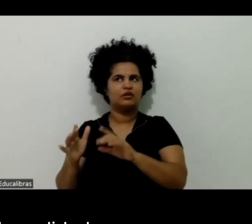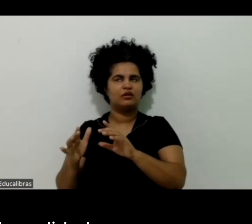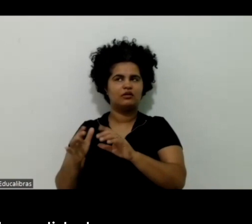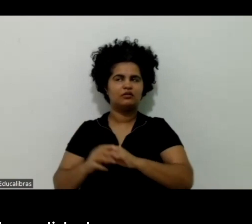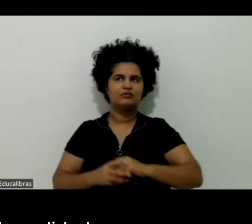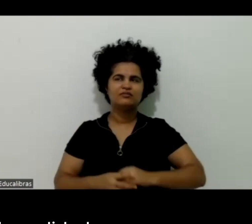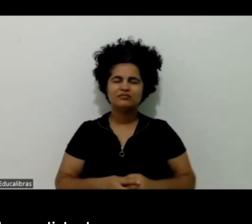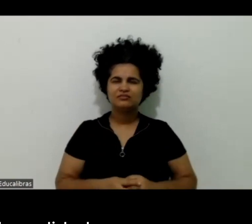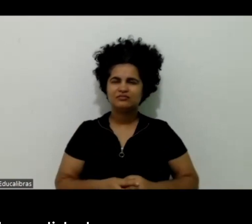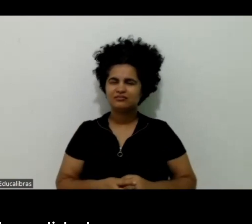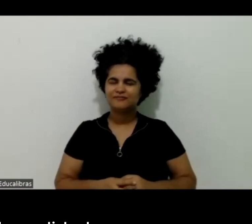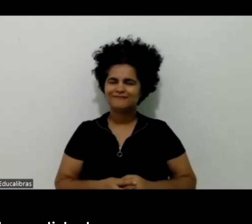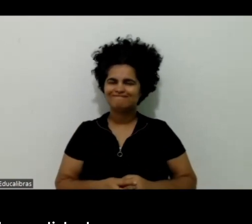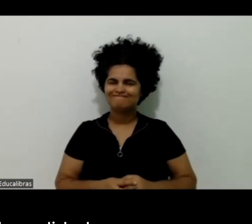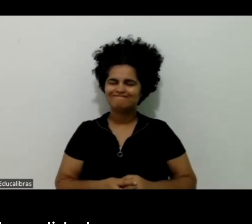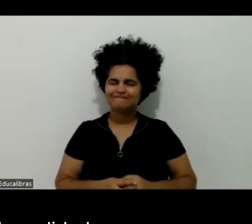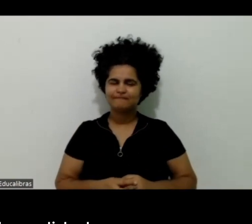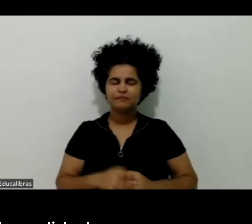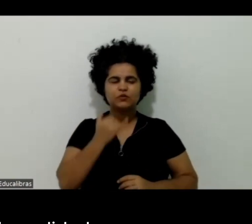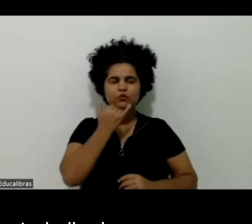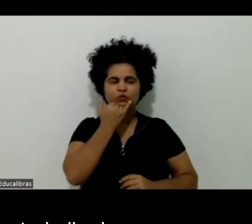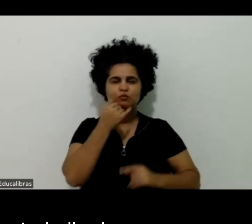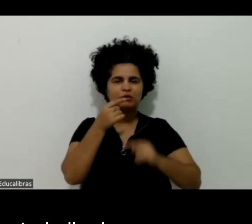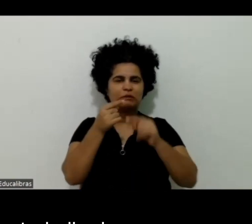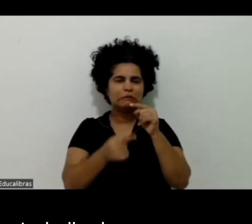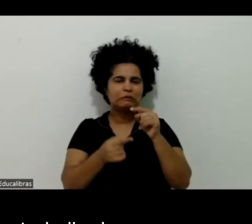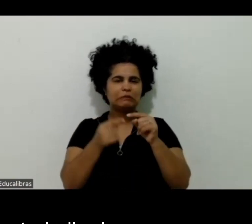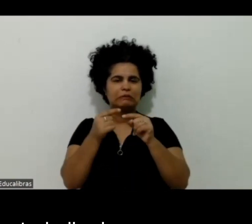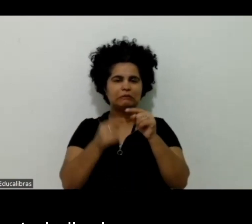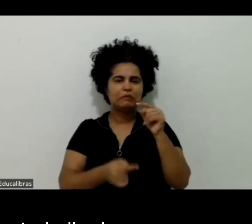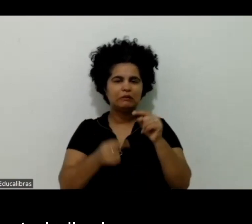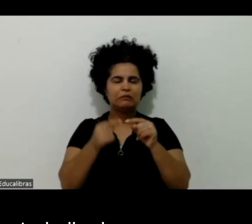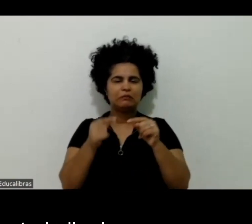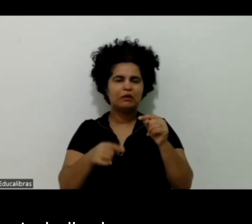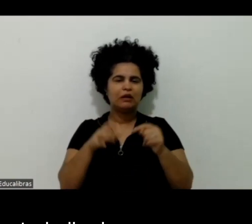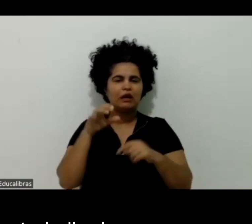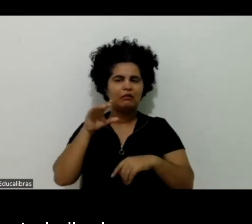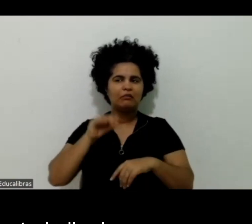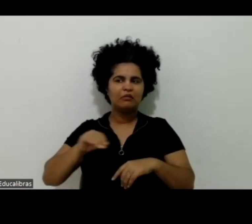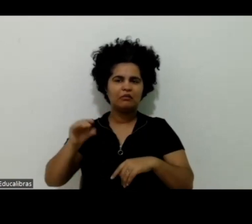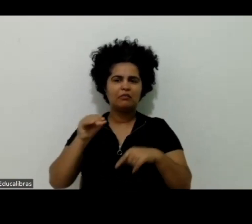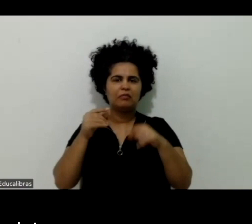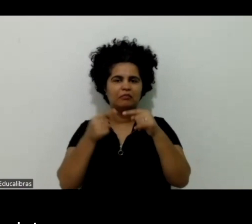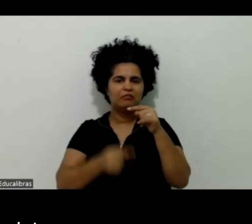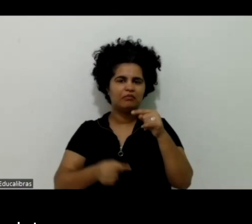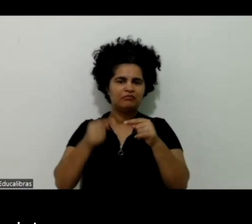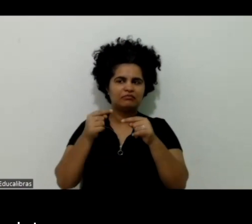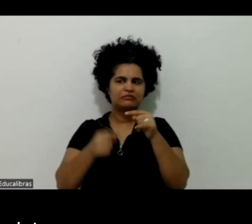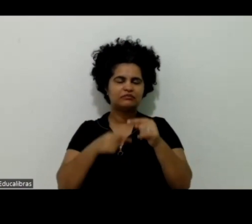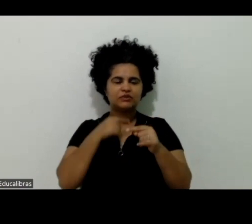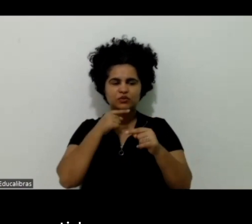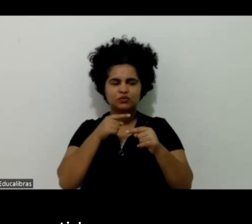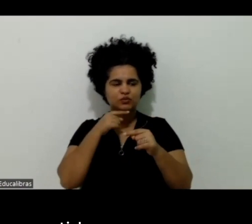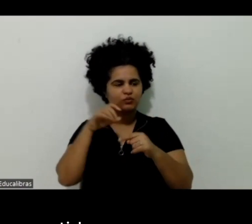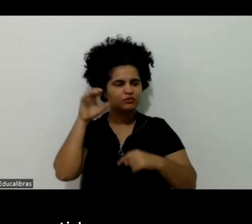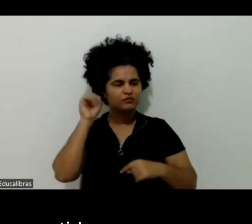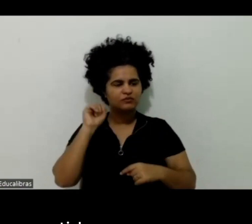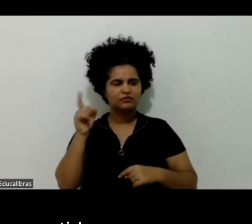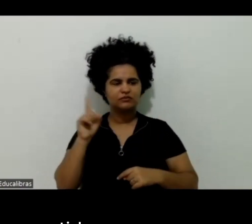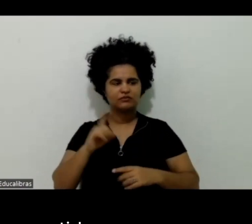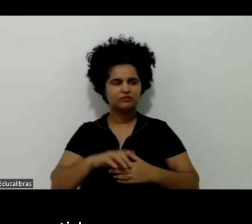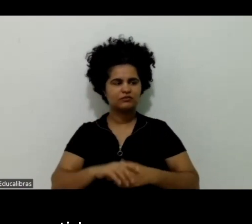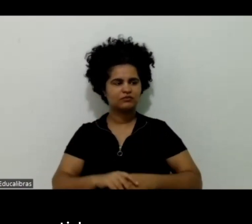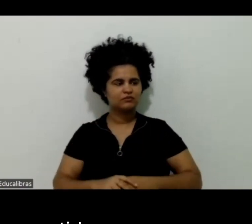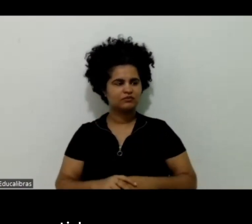né? E, enfim, da análise concreta da realidade concreta da própria classe trabalhadora que fragmenta a luta. E aí eu acho